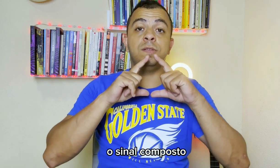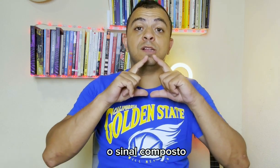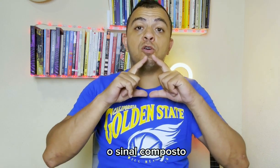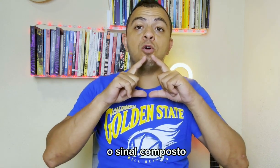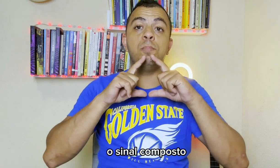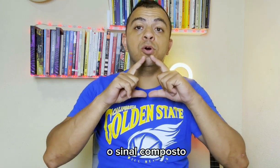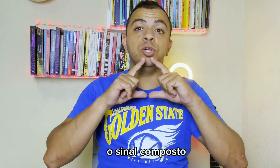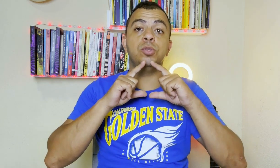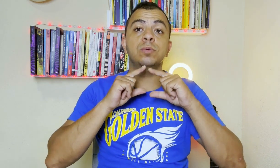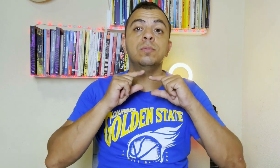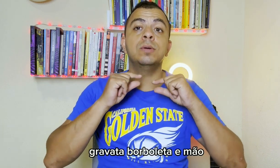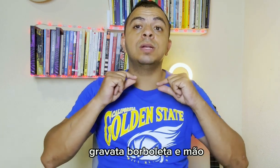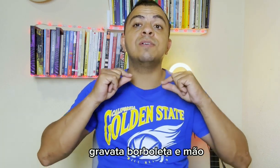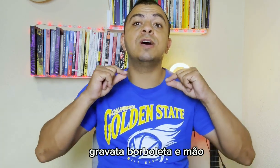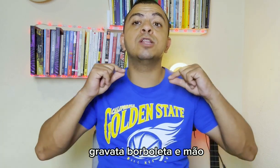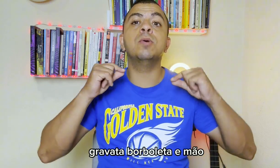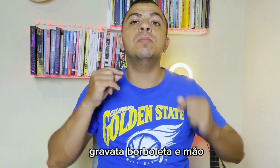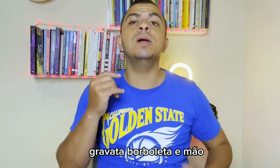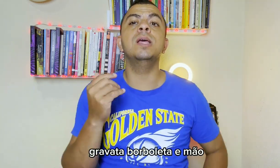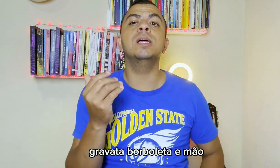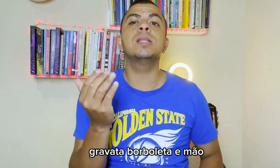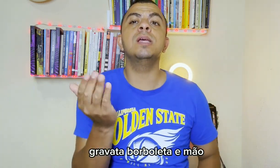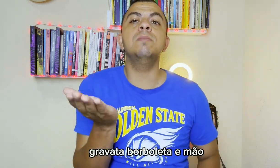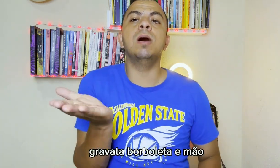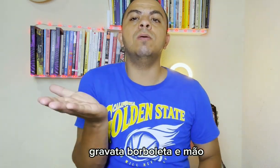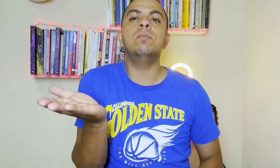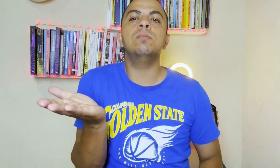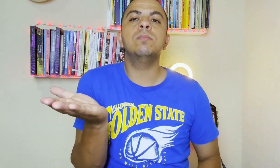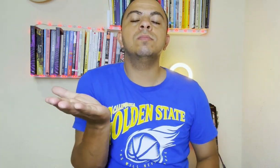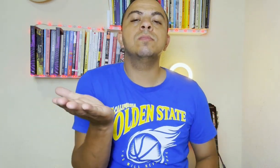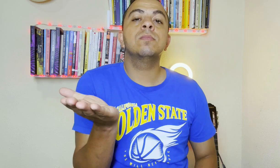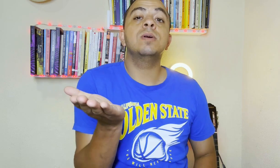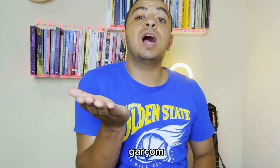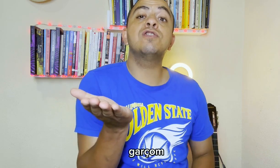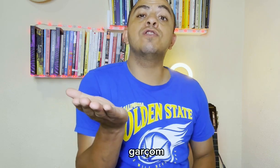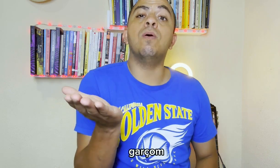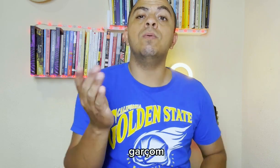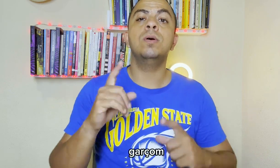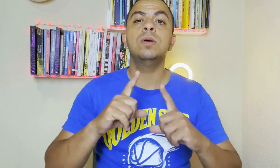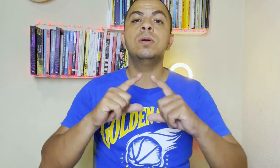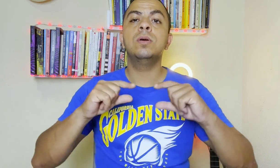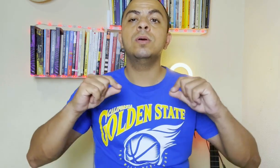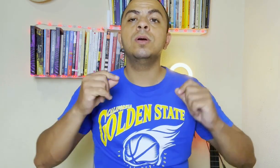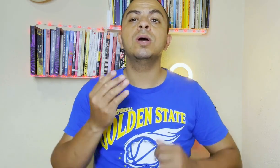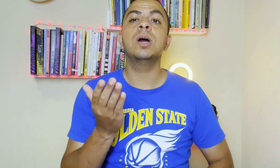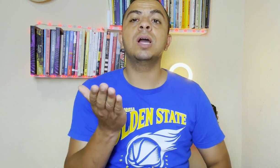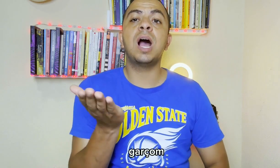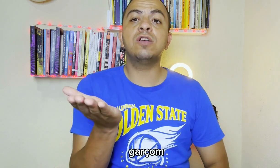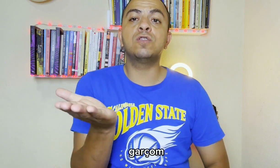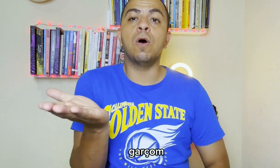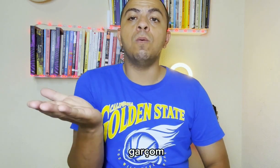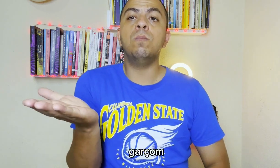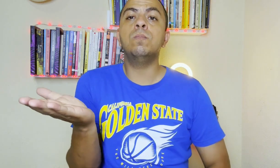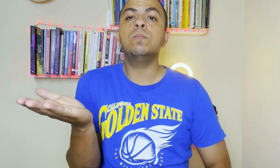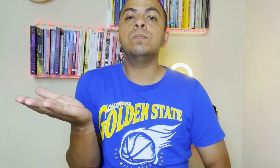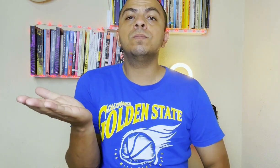sinal composto, gravata borboleta e mão. Garçom. Garçom.